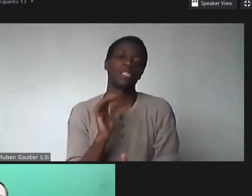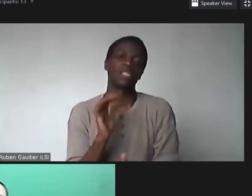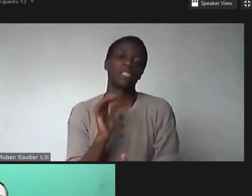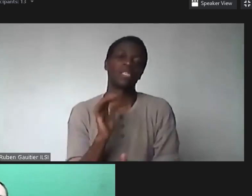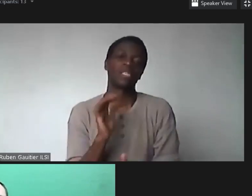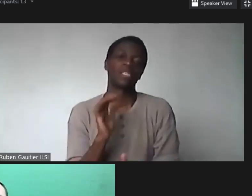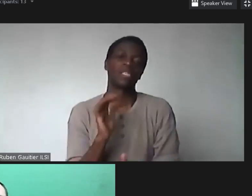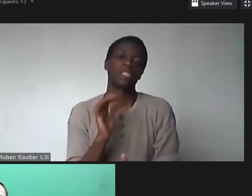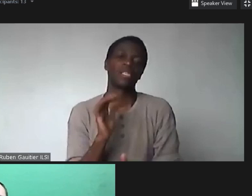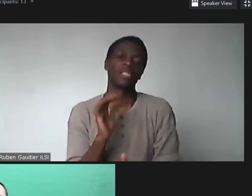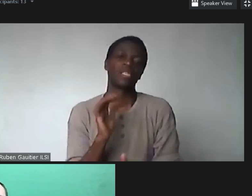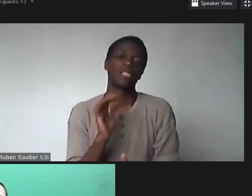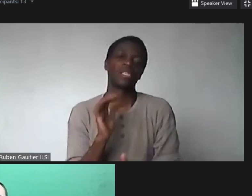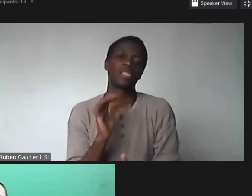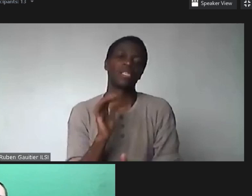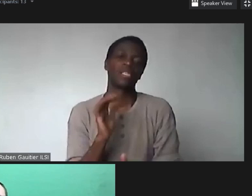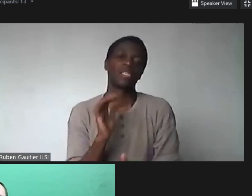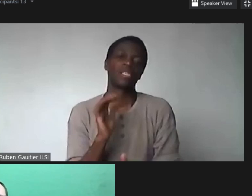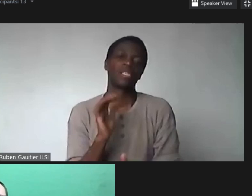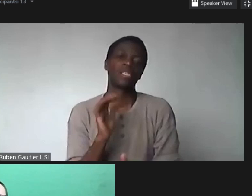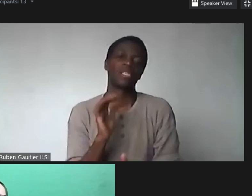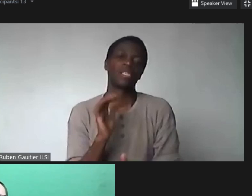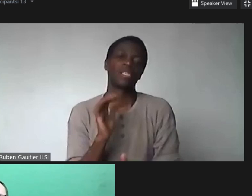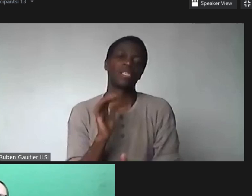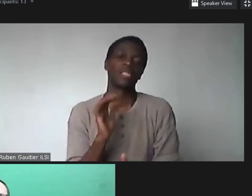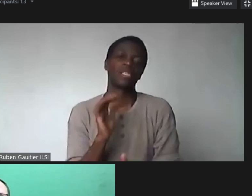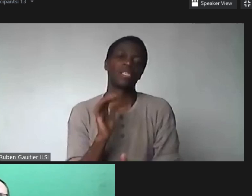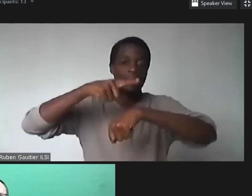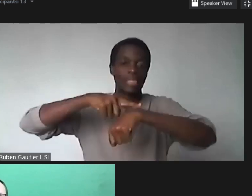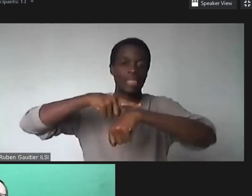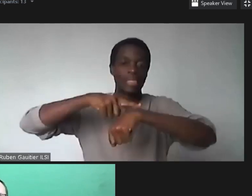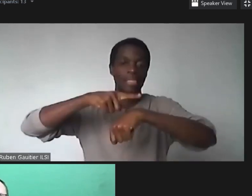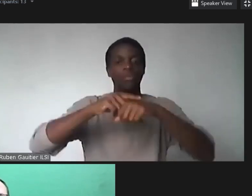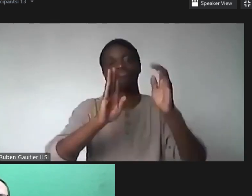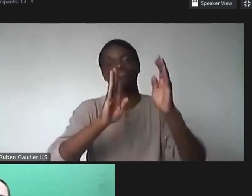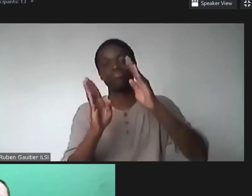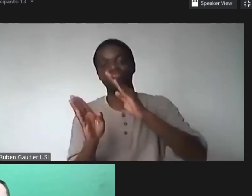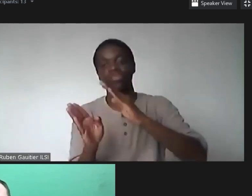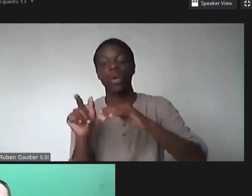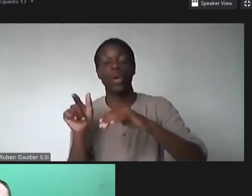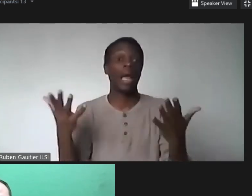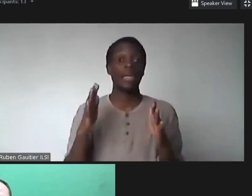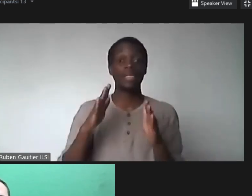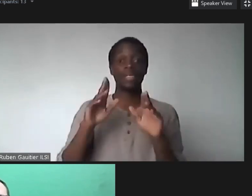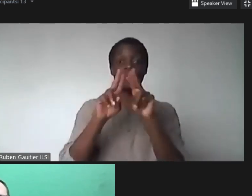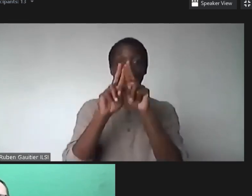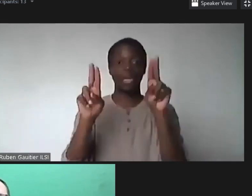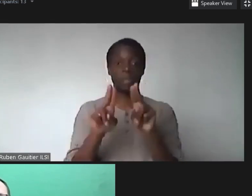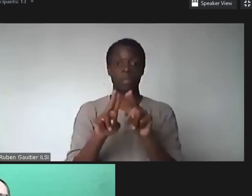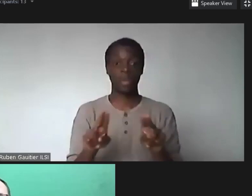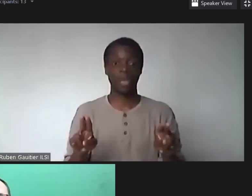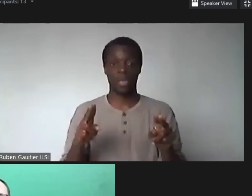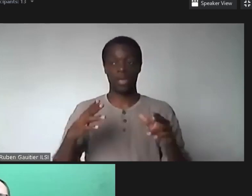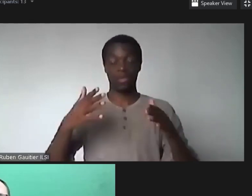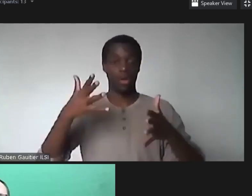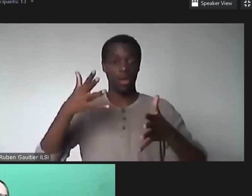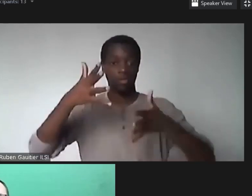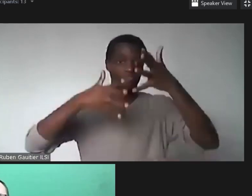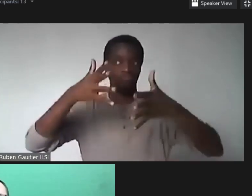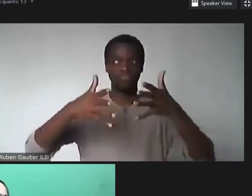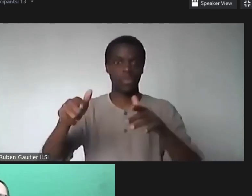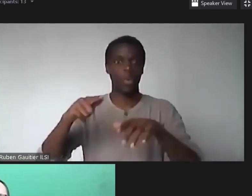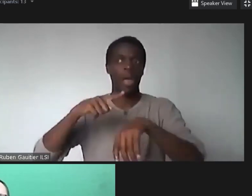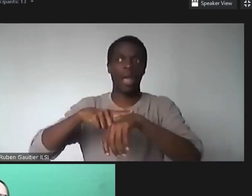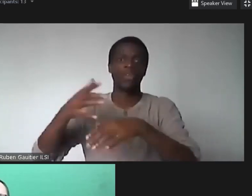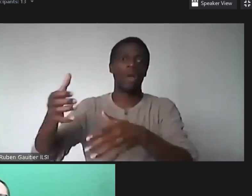tenemos también al intérprete de lengua de señas, que estamos también abusando de su tiempo, y la idea es que eso sea totalmente accesible. Entonces, lo que sí